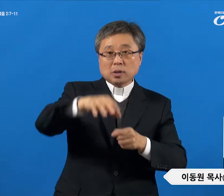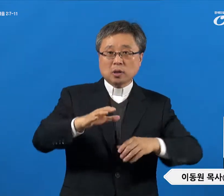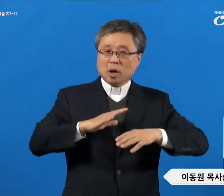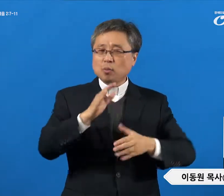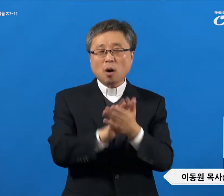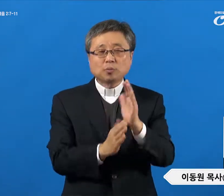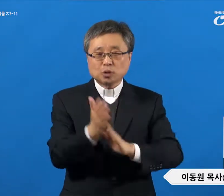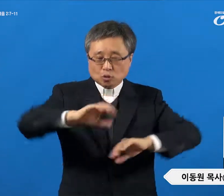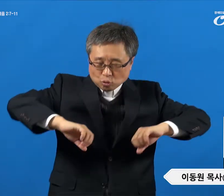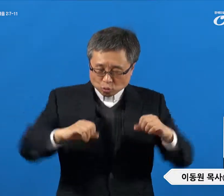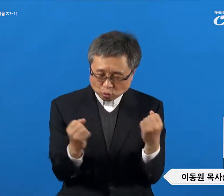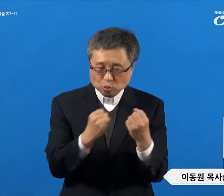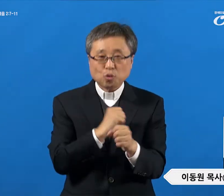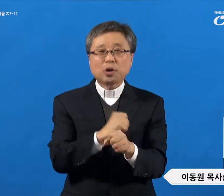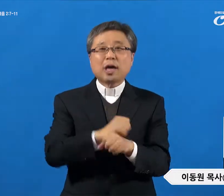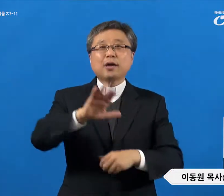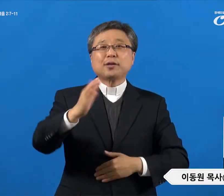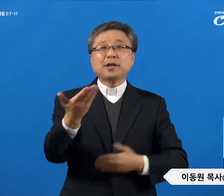하는 일들이 먼저 있었던 것입니다.